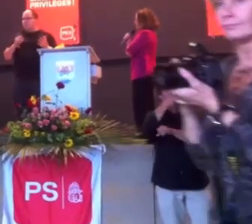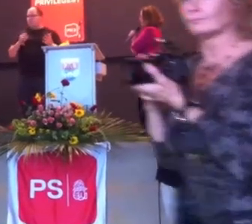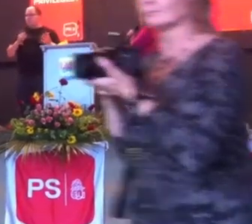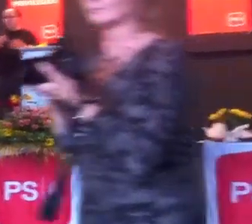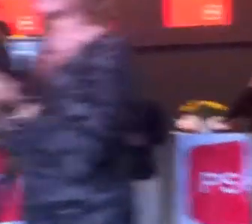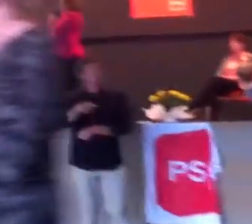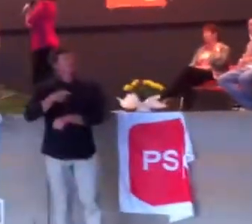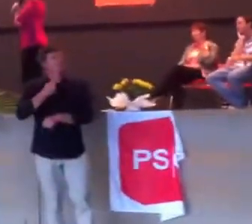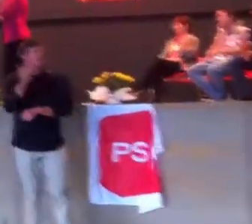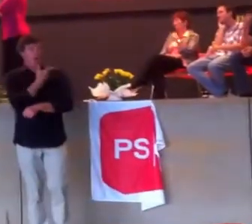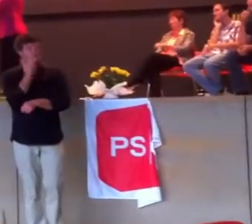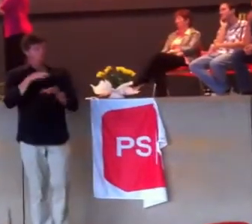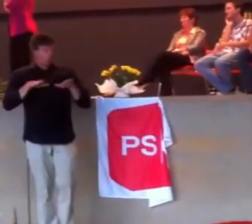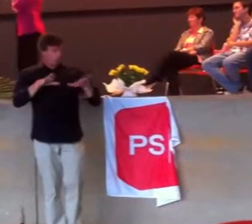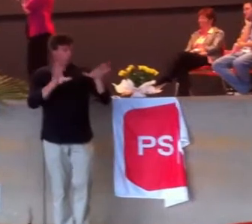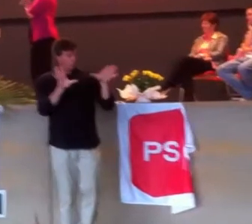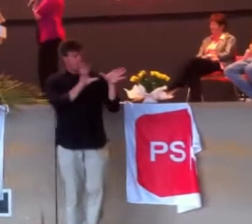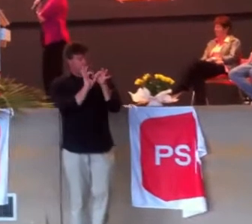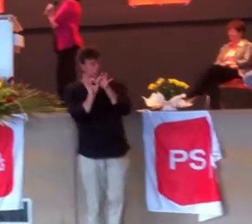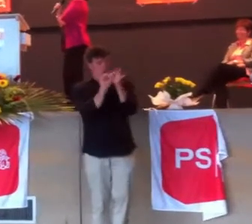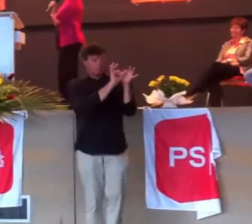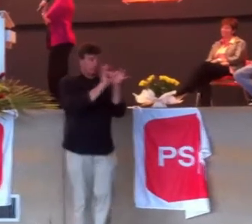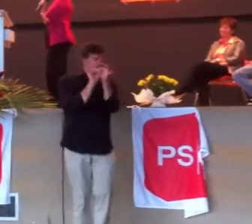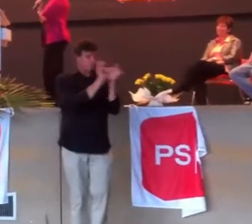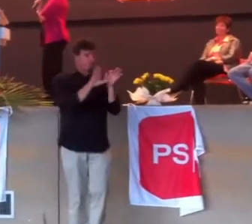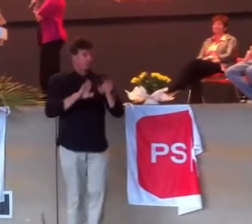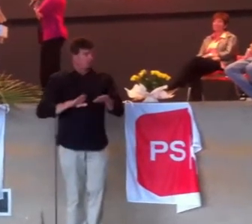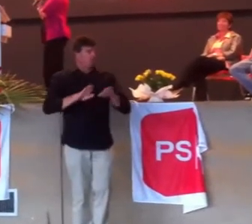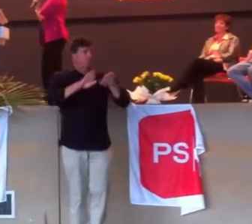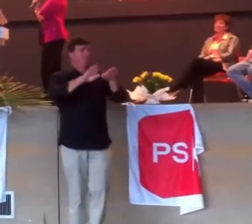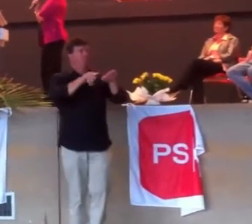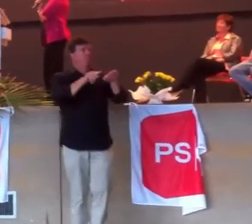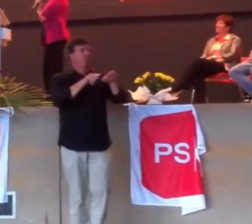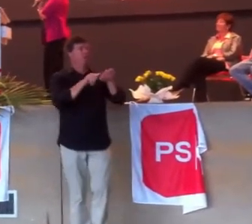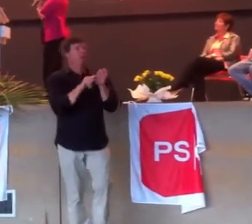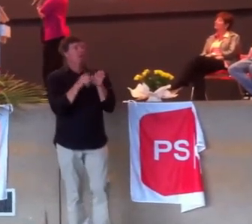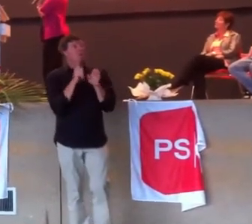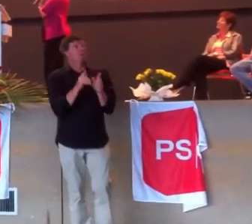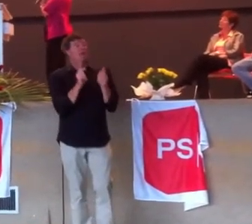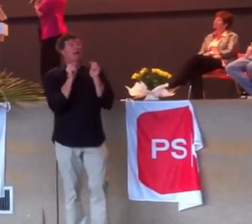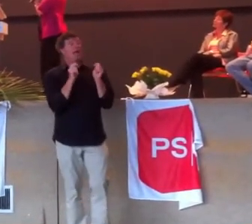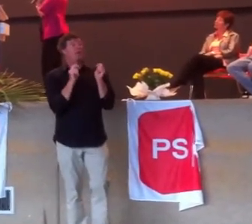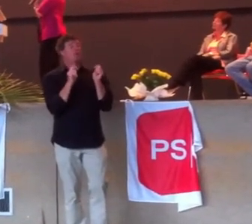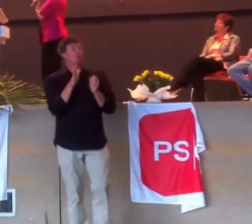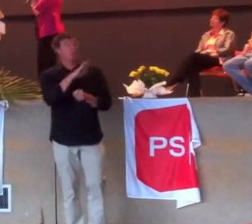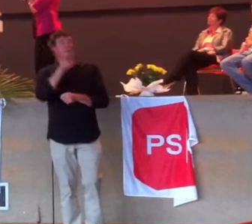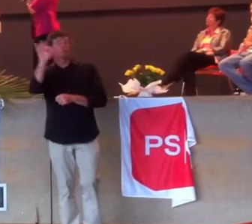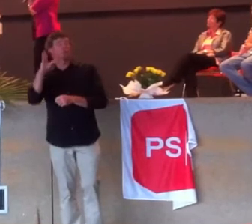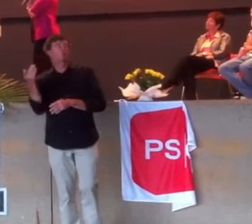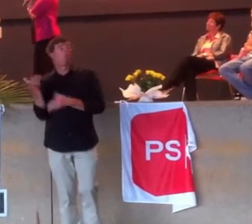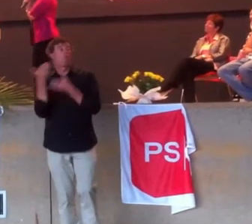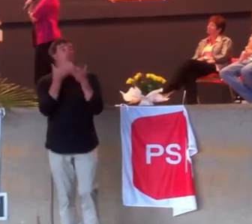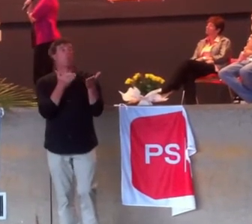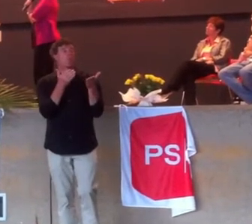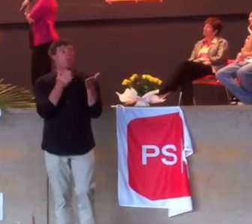conjointement avec beaucoup de communication sur ces éléments-là, tout en faisant attention par certaines solutions qui sont proposées. On voit